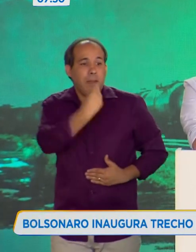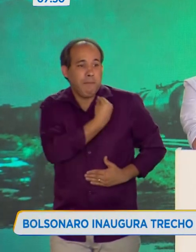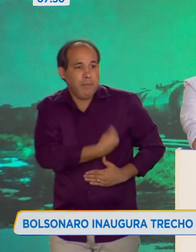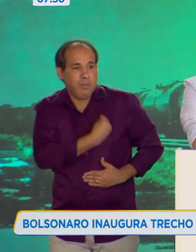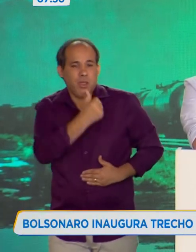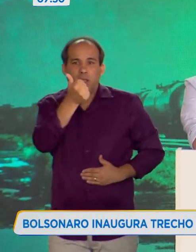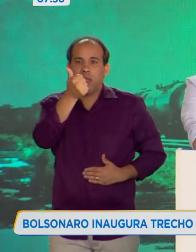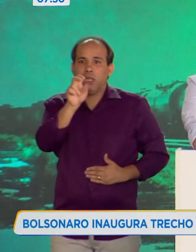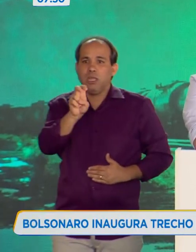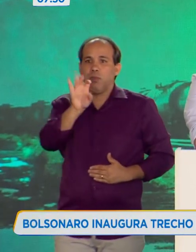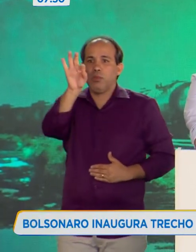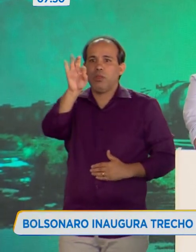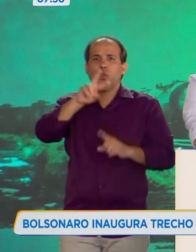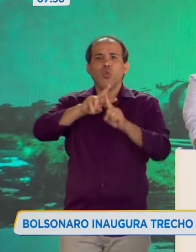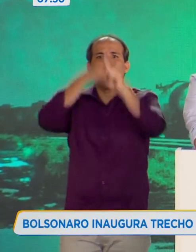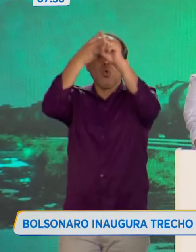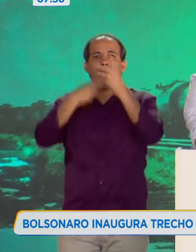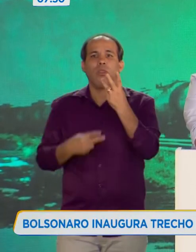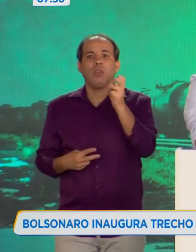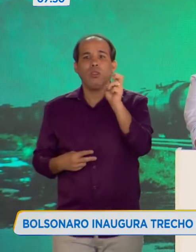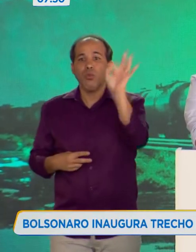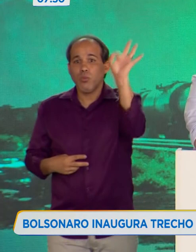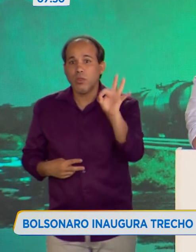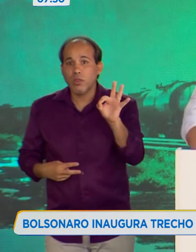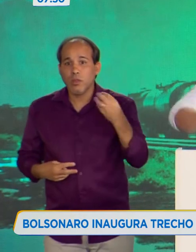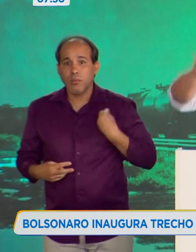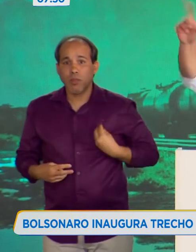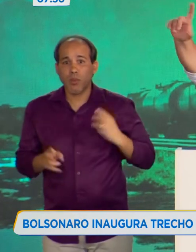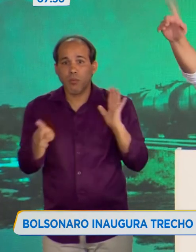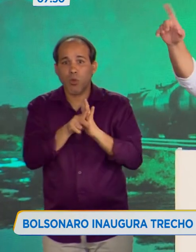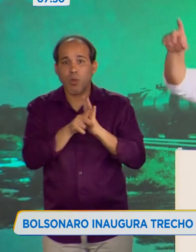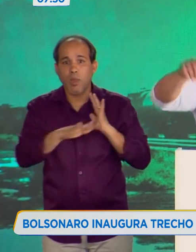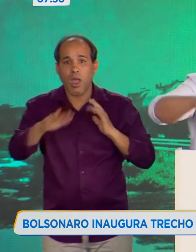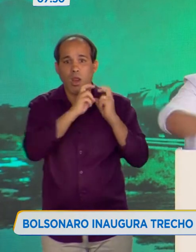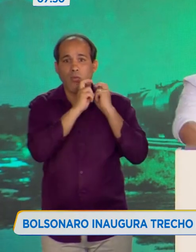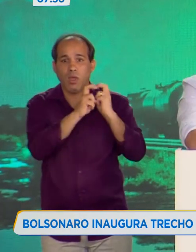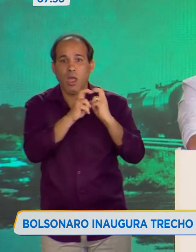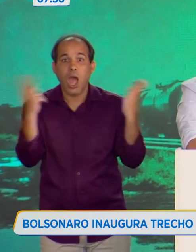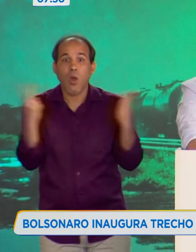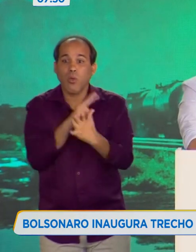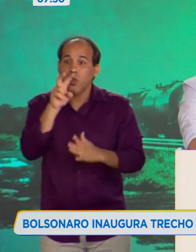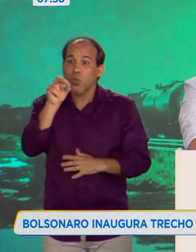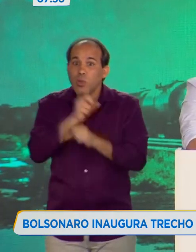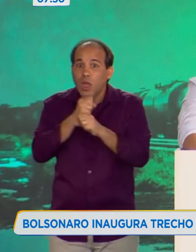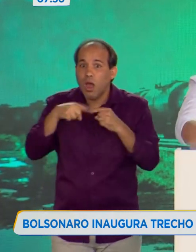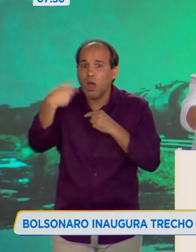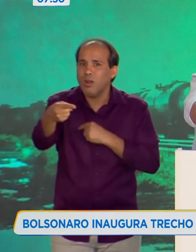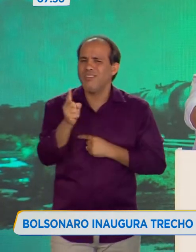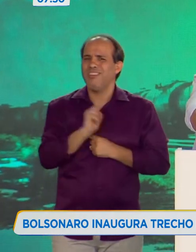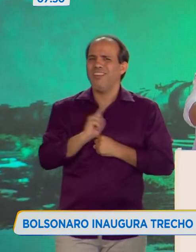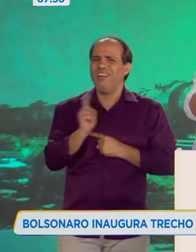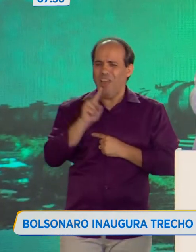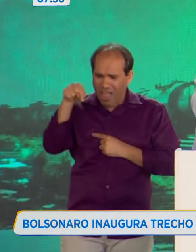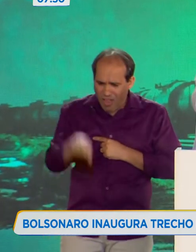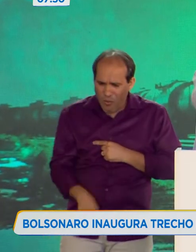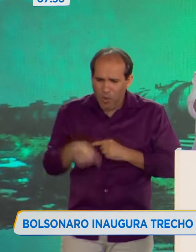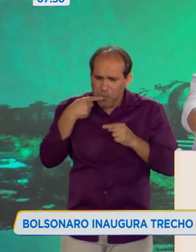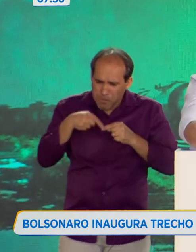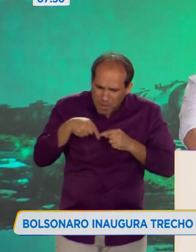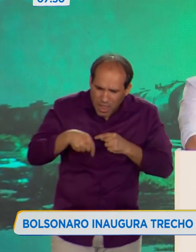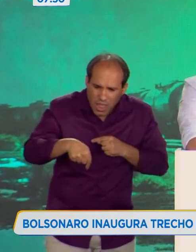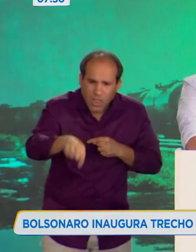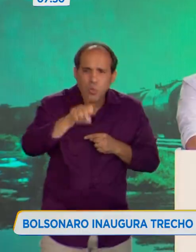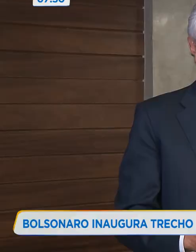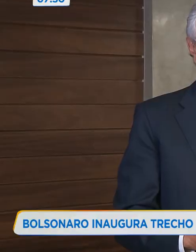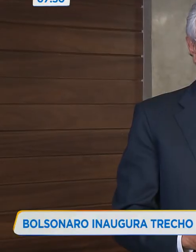participação de 15% para 35%. E isso não vai acontecer em 50 anos. Isso vai acontecer nos próximos